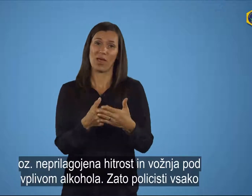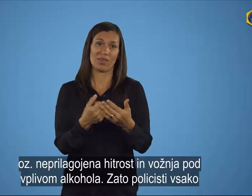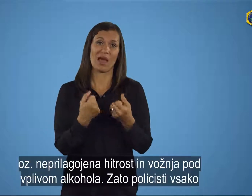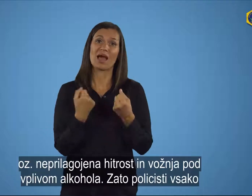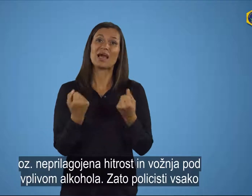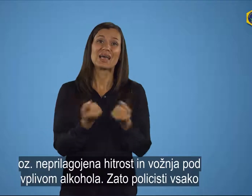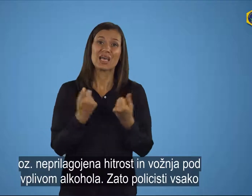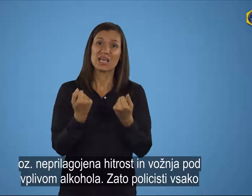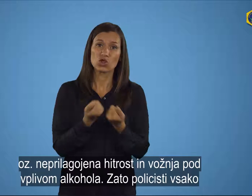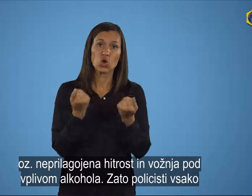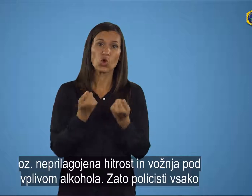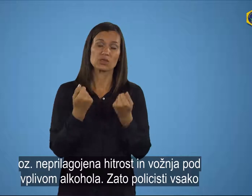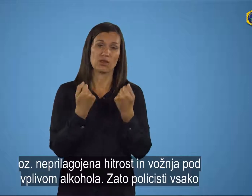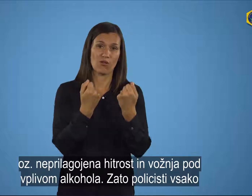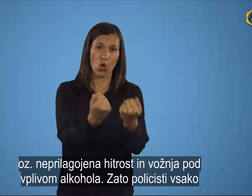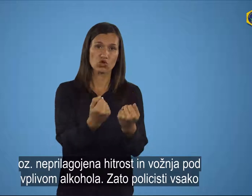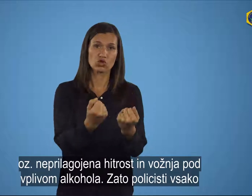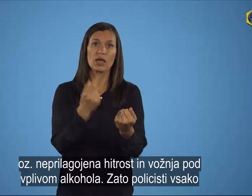pod vplivom alkohola.